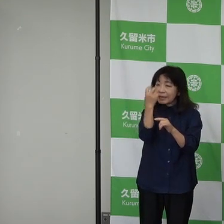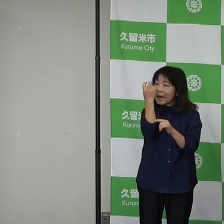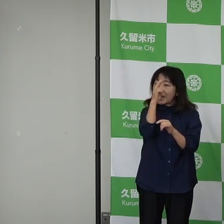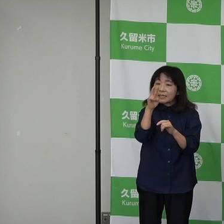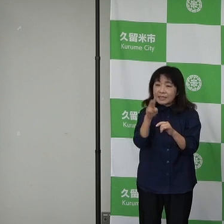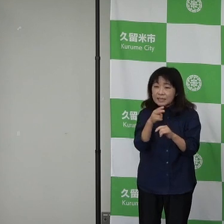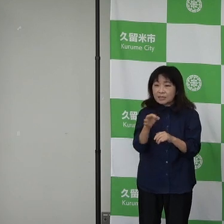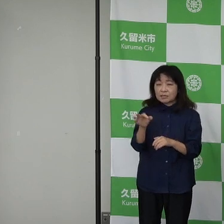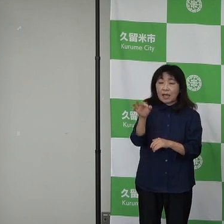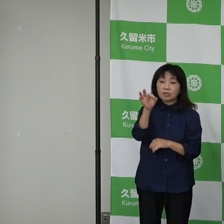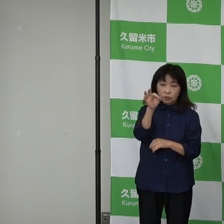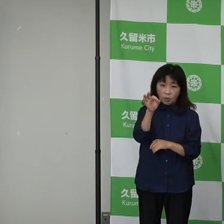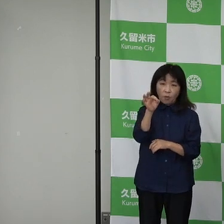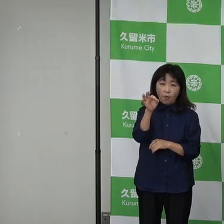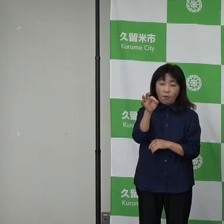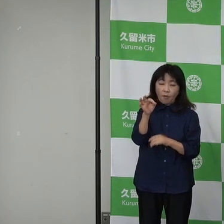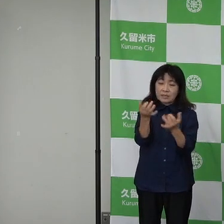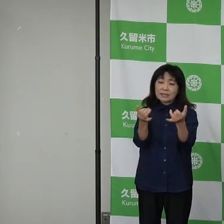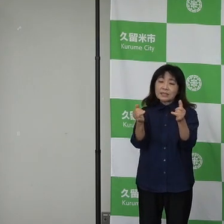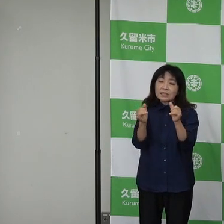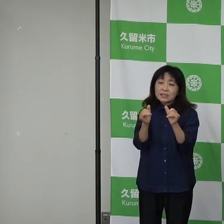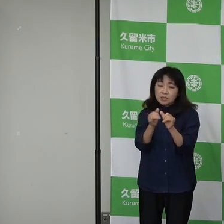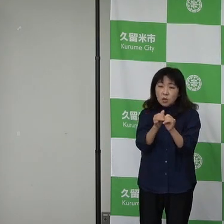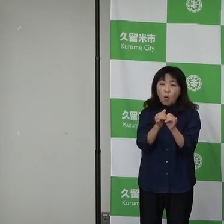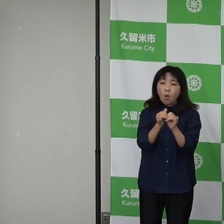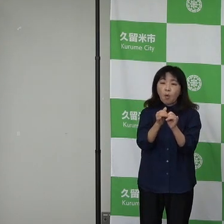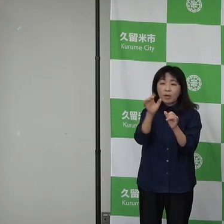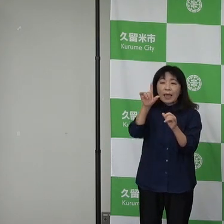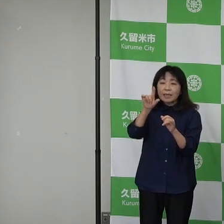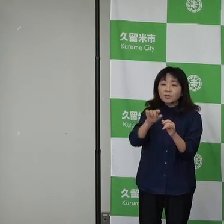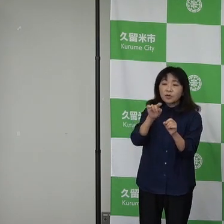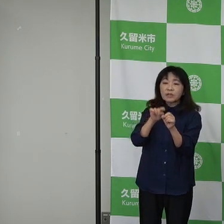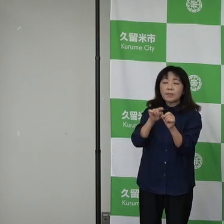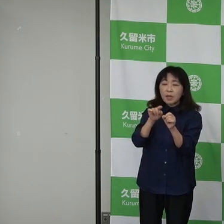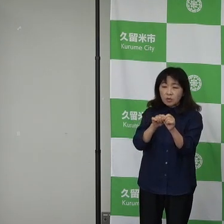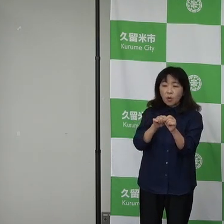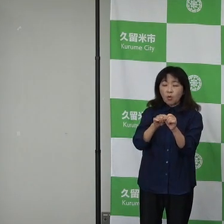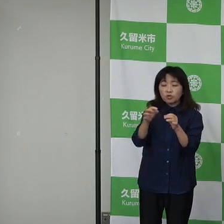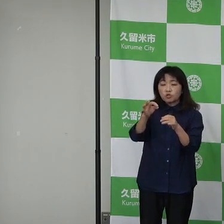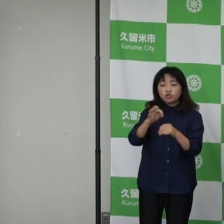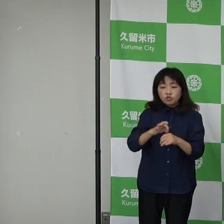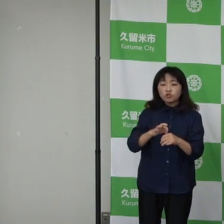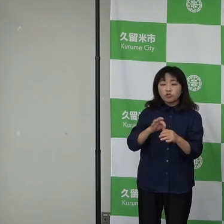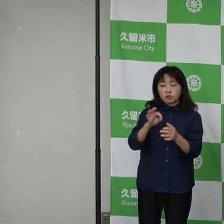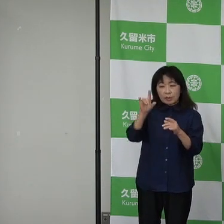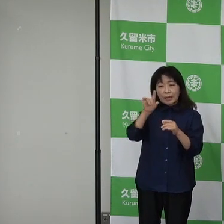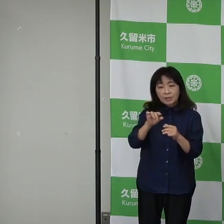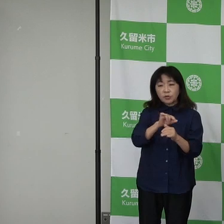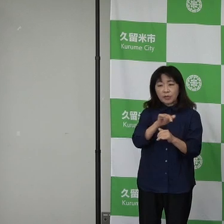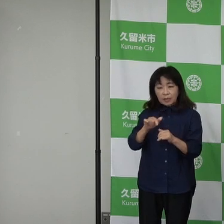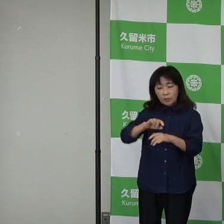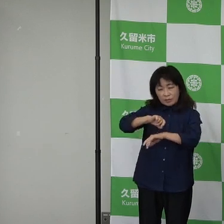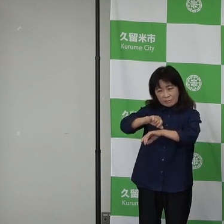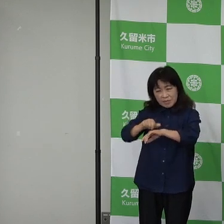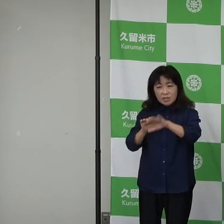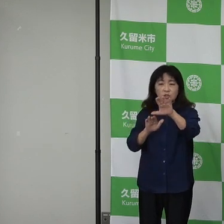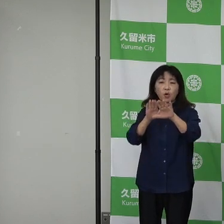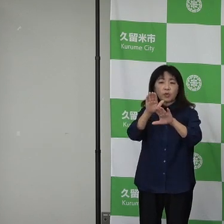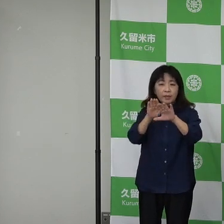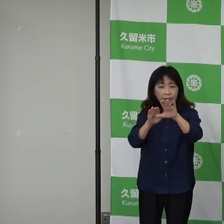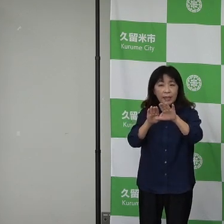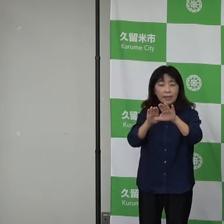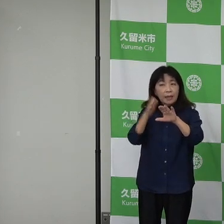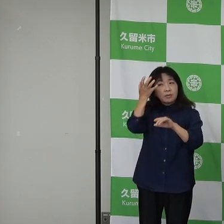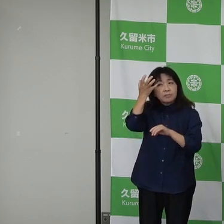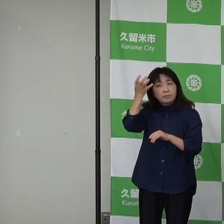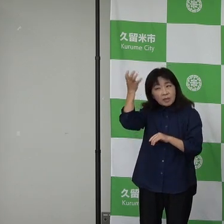大、人口減少による使用量、収入の減少など、厳しい状況が